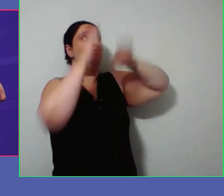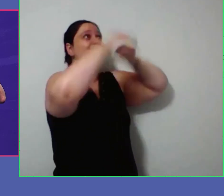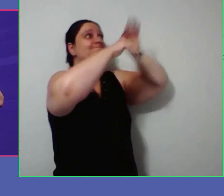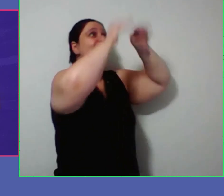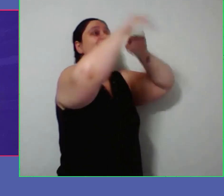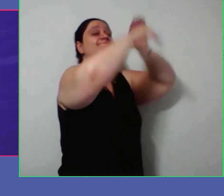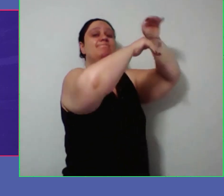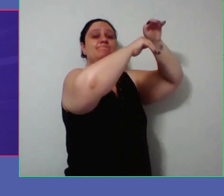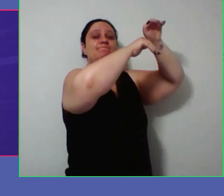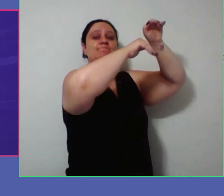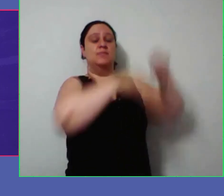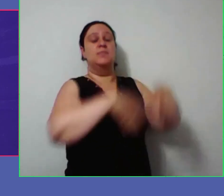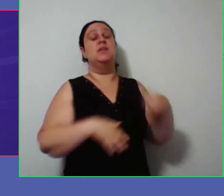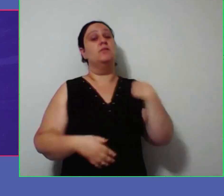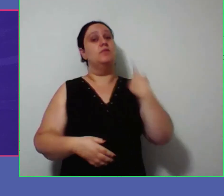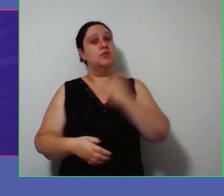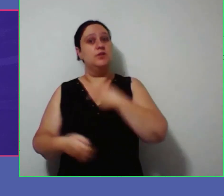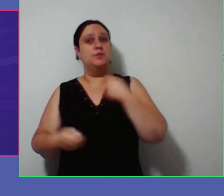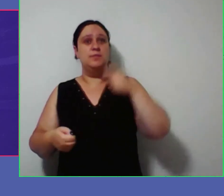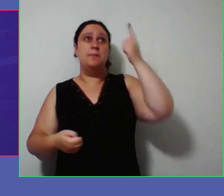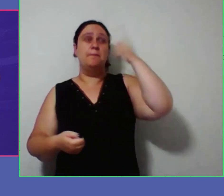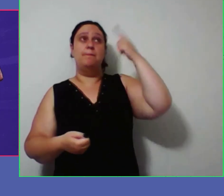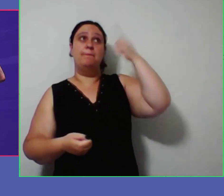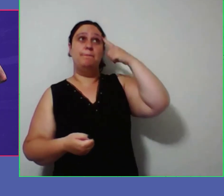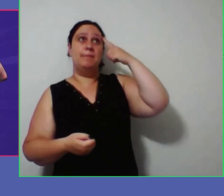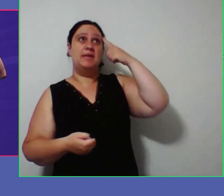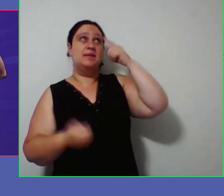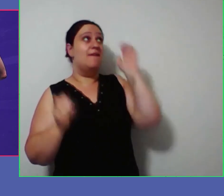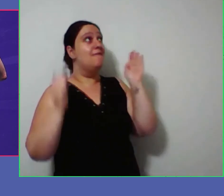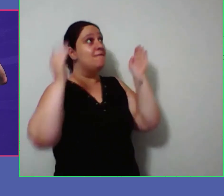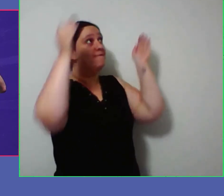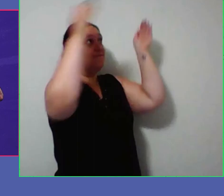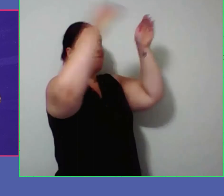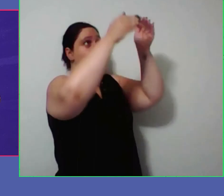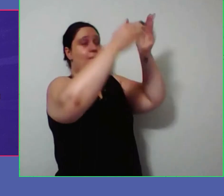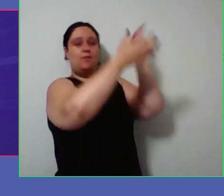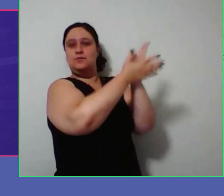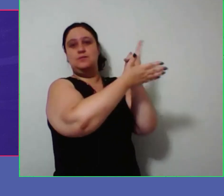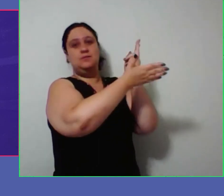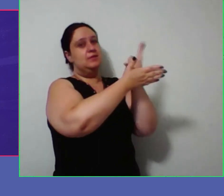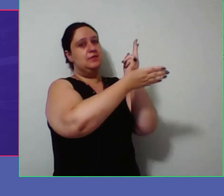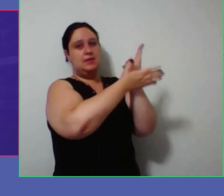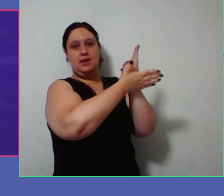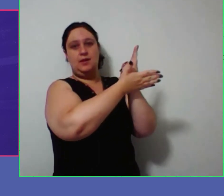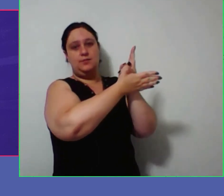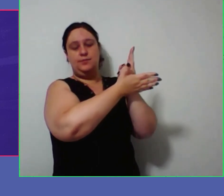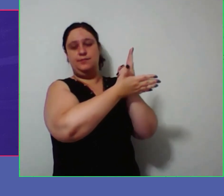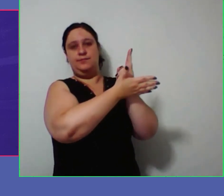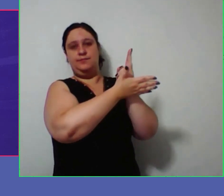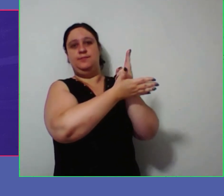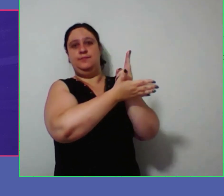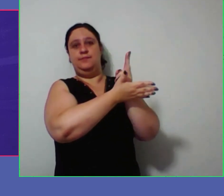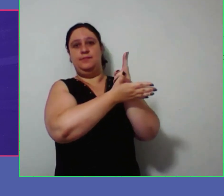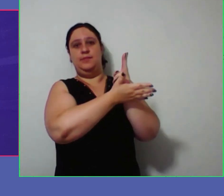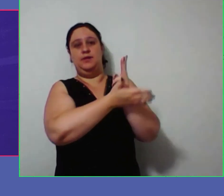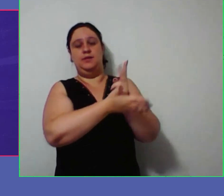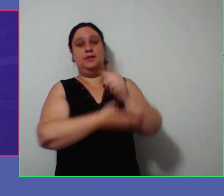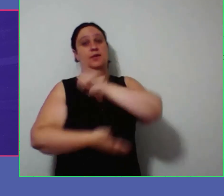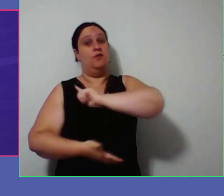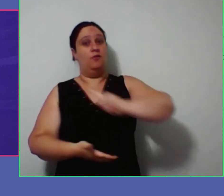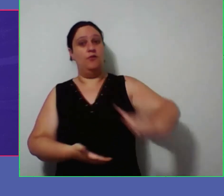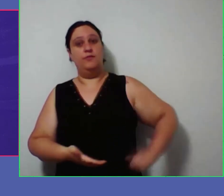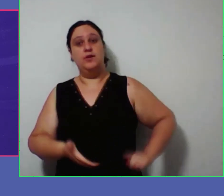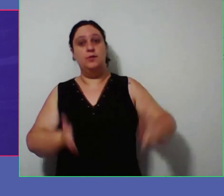nossa mente sempre nas coisas lá do alto, que é o nosso governo celestial. Os